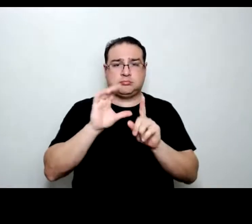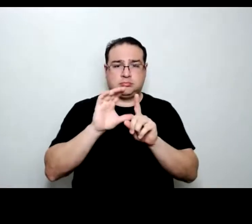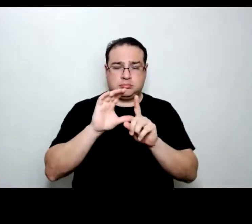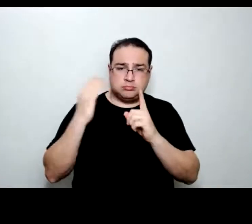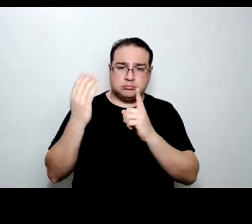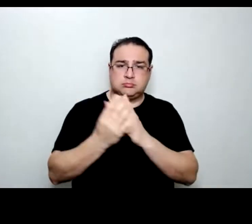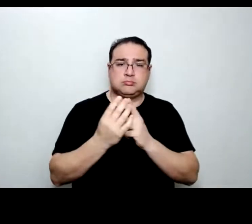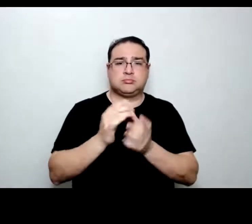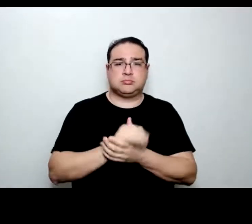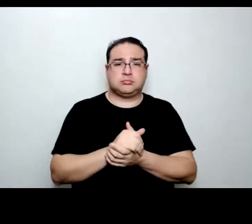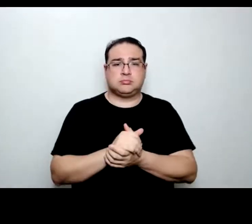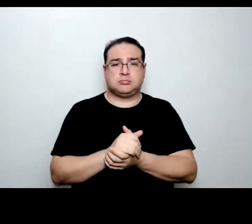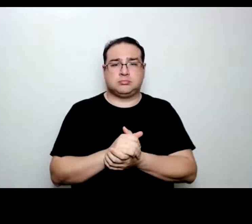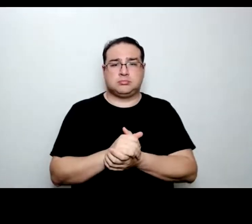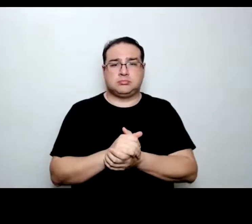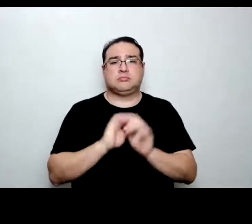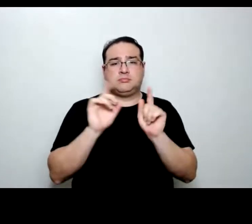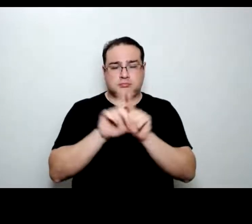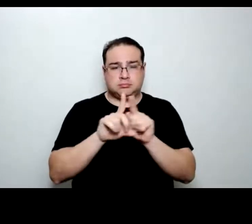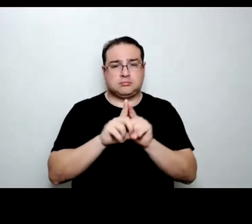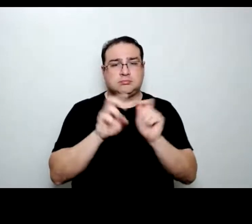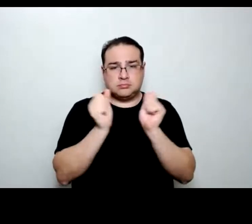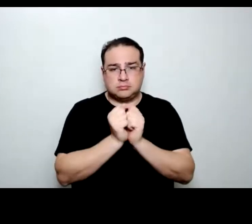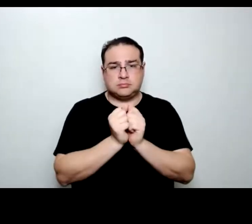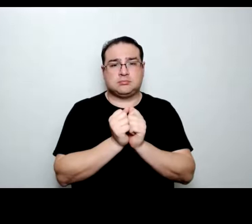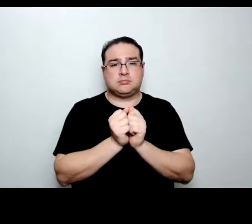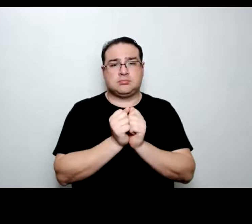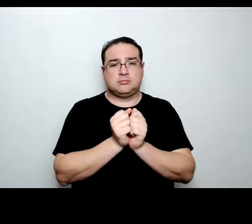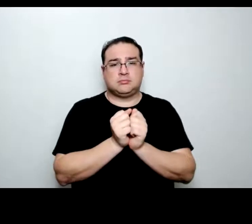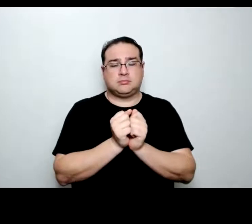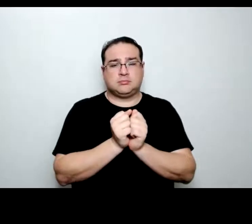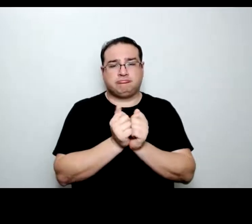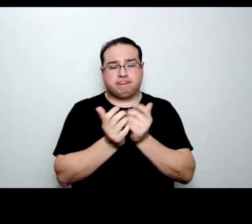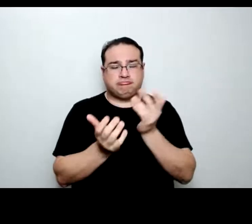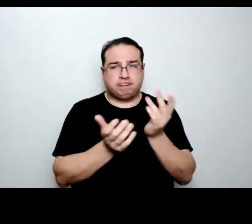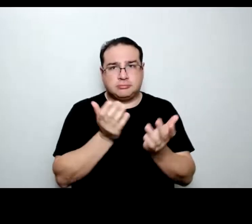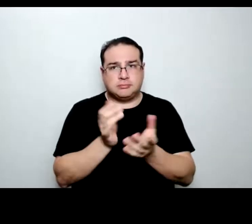comunidades que também se encontram em situação